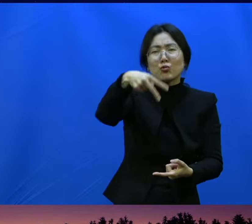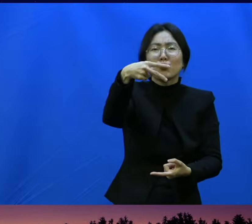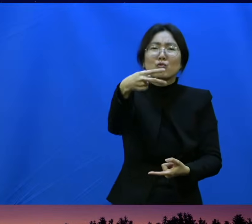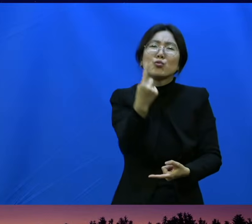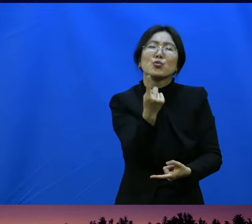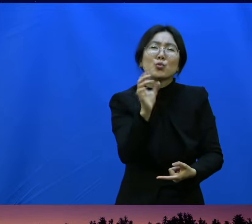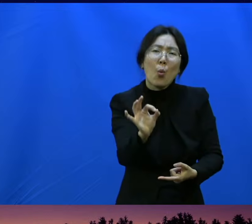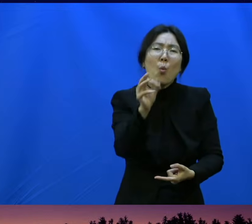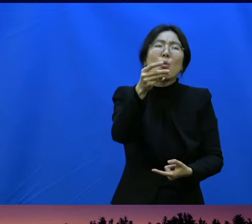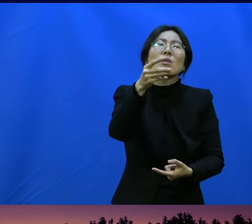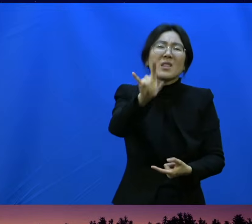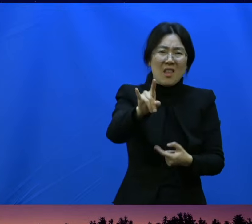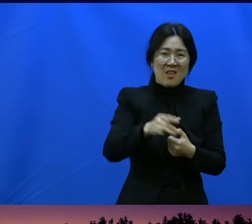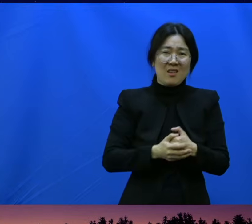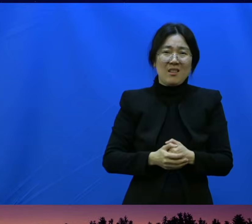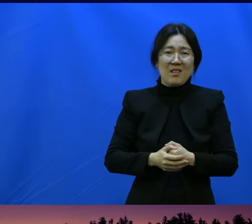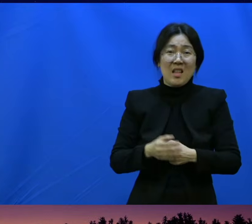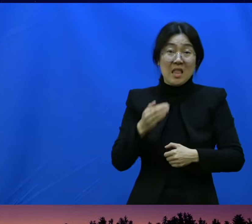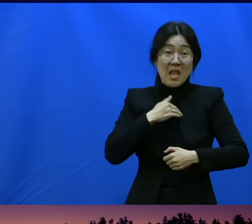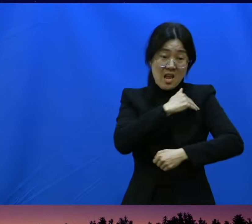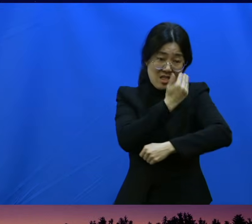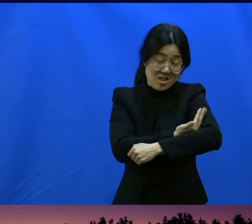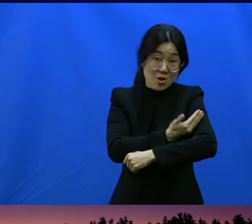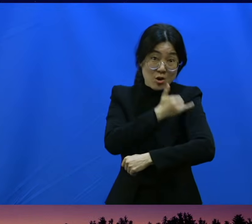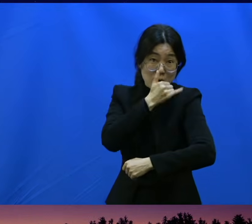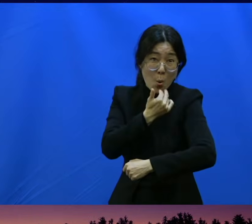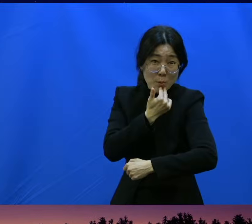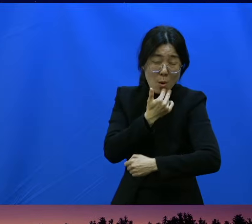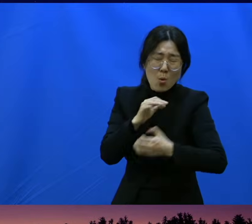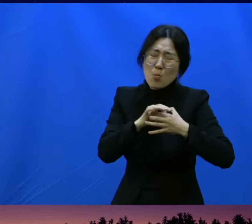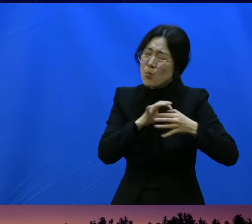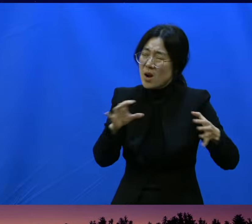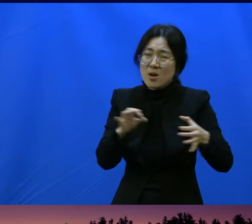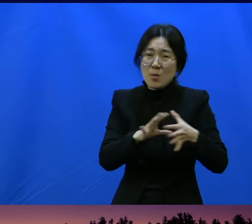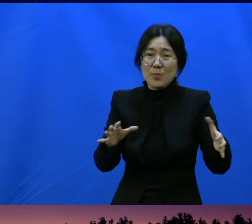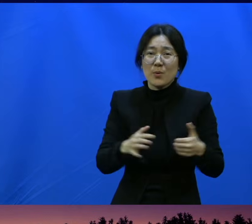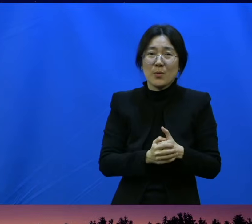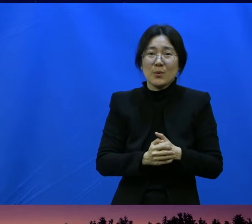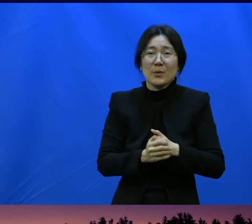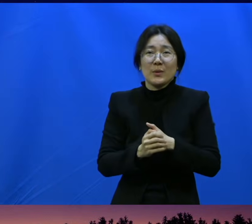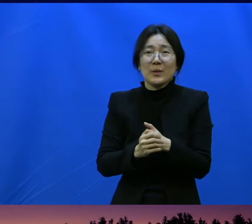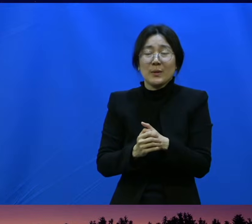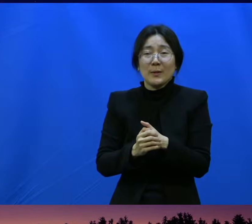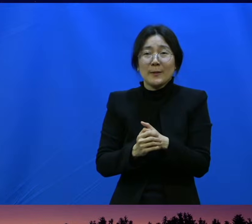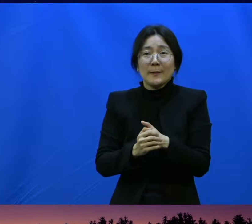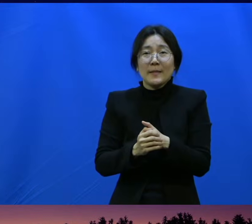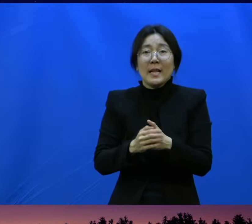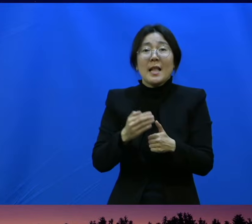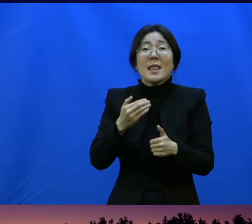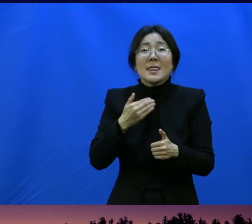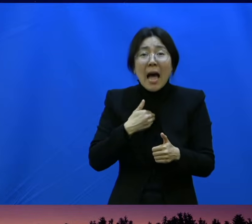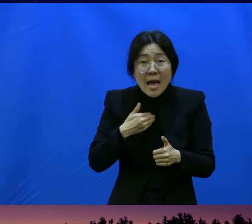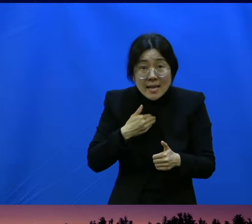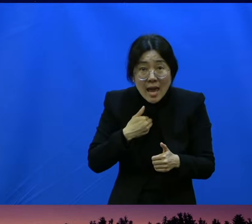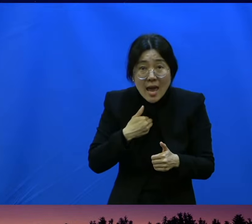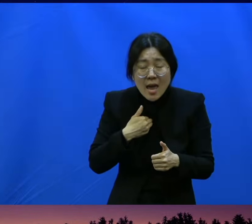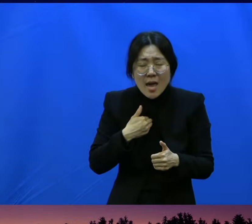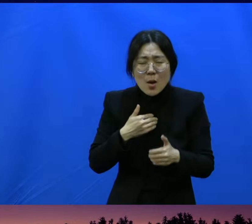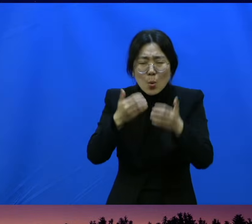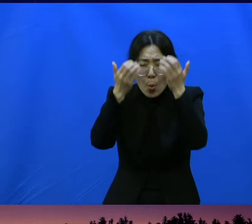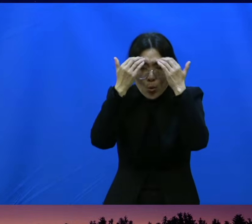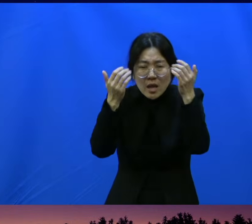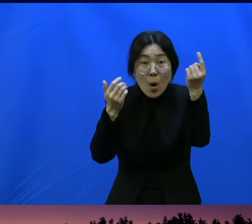일들이라는 것입니다. 내가 능력이 있느냐 없느냐 그거와 상관없는 거죠. 이때 중요한 것은 무엇입니까? 나에게 피난처가 있느냐.